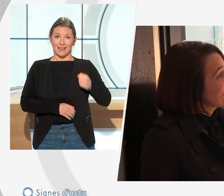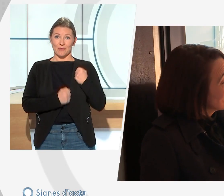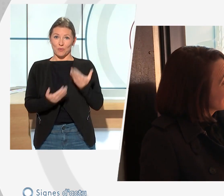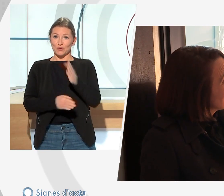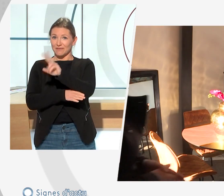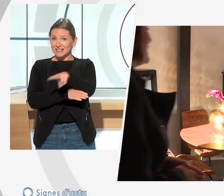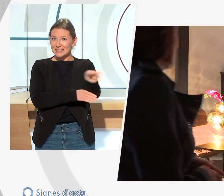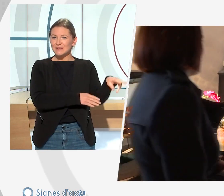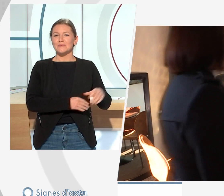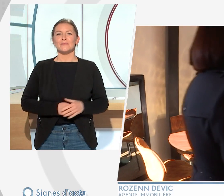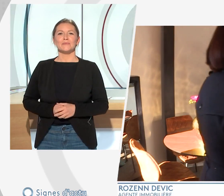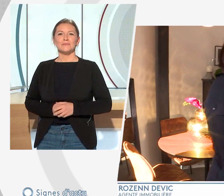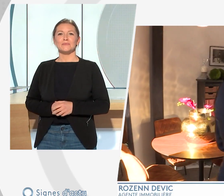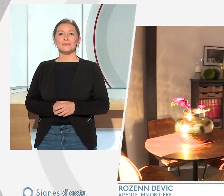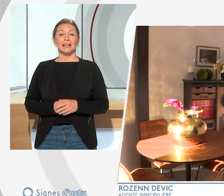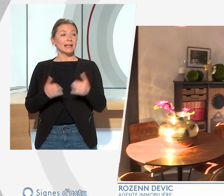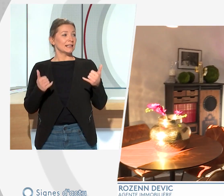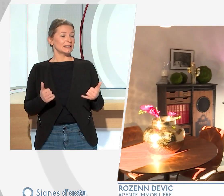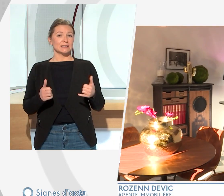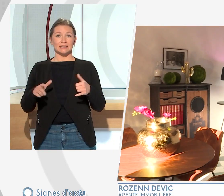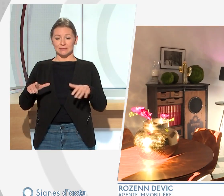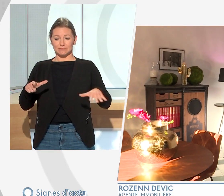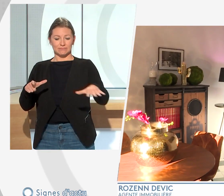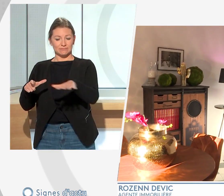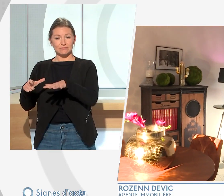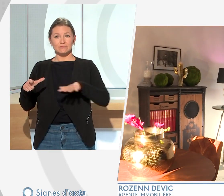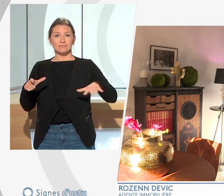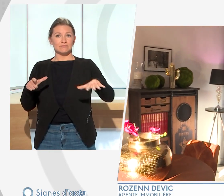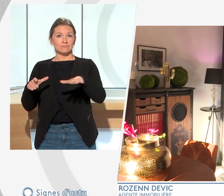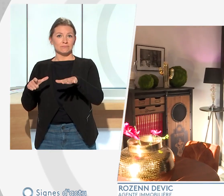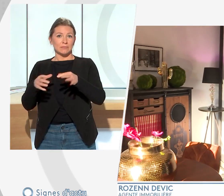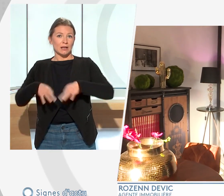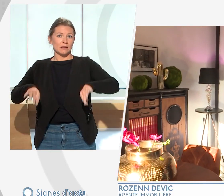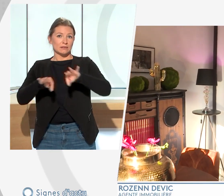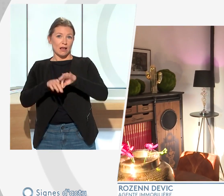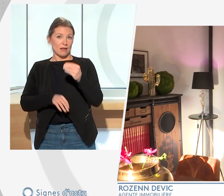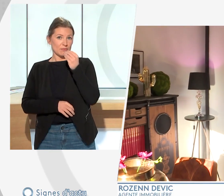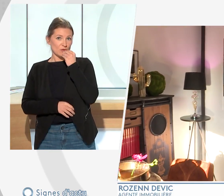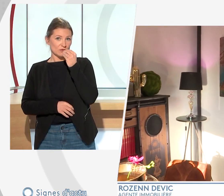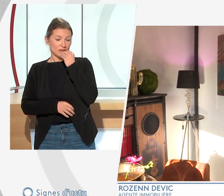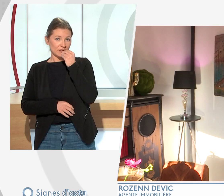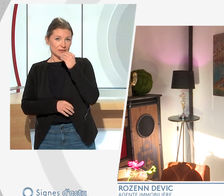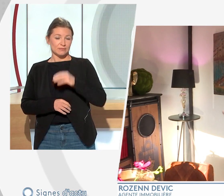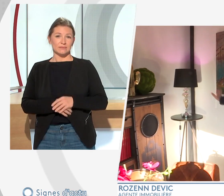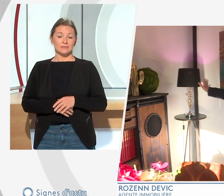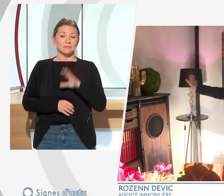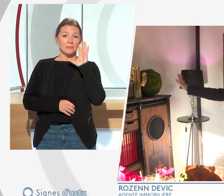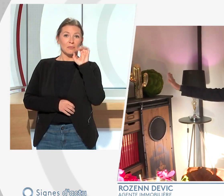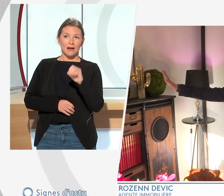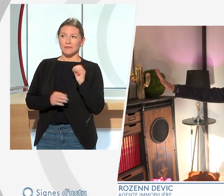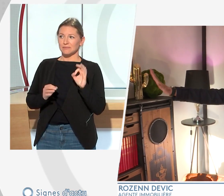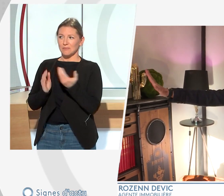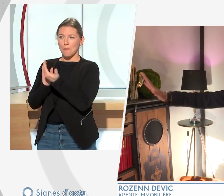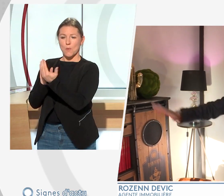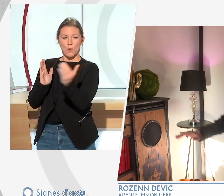visite guidée. Alors ici, on se trouve en rez-de-chaussée du château d'eau et qui sert de salle à manger. Vous voyez que même avec des